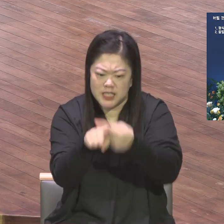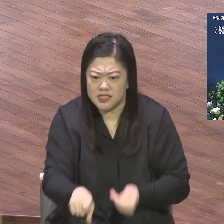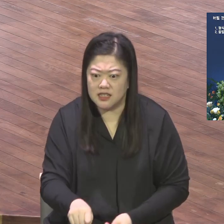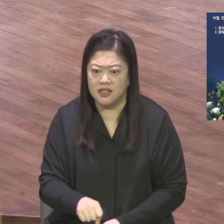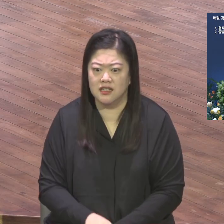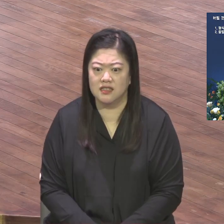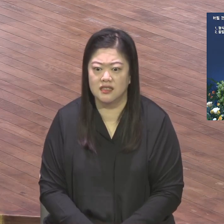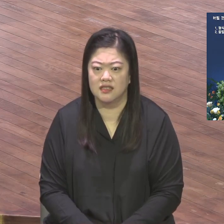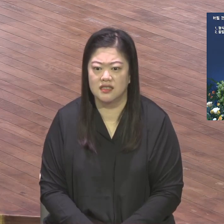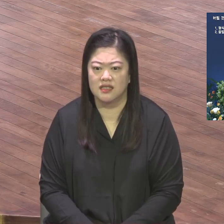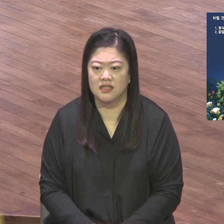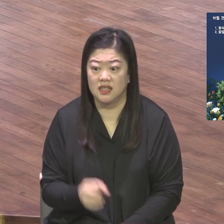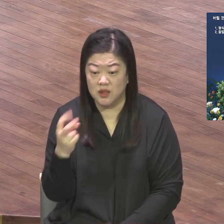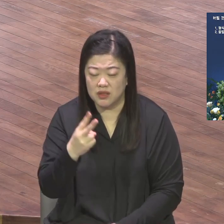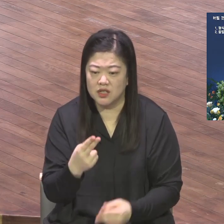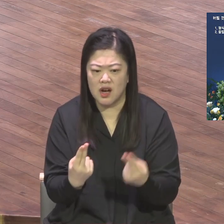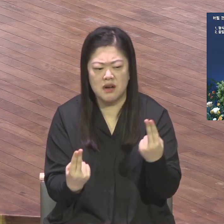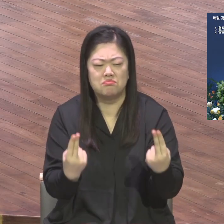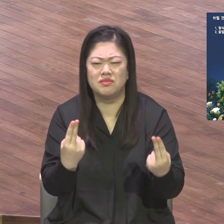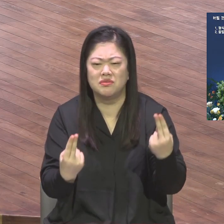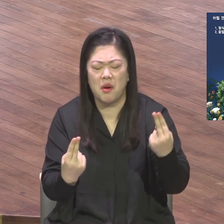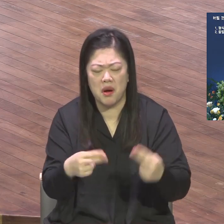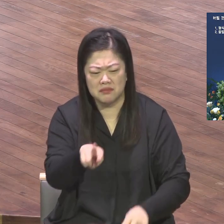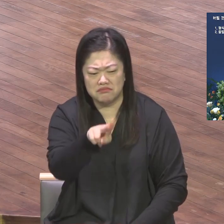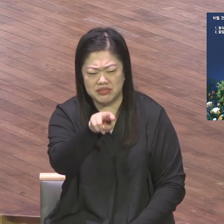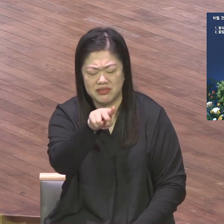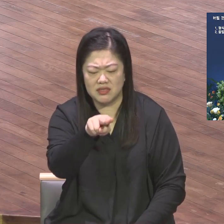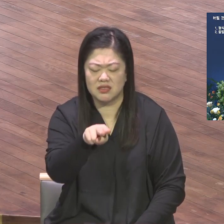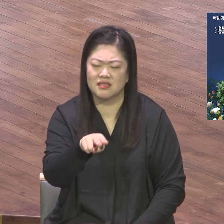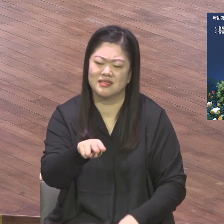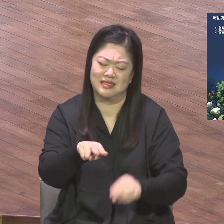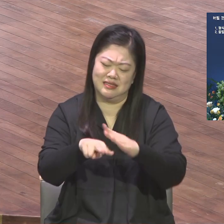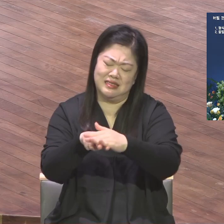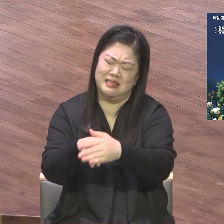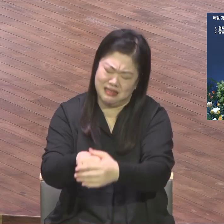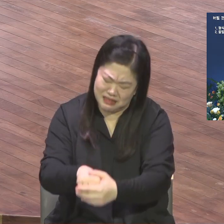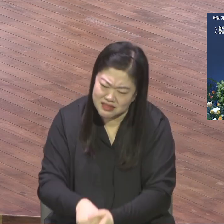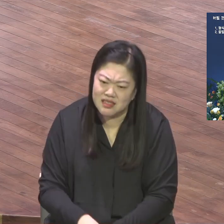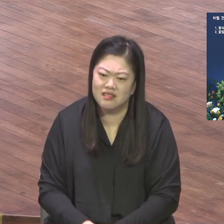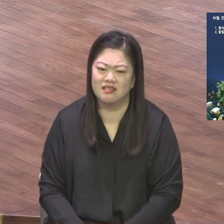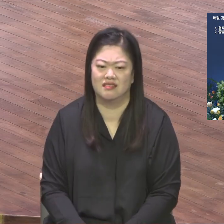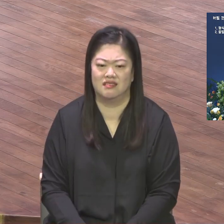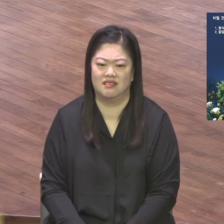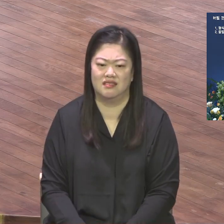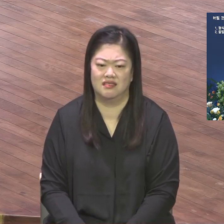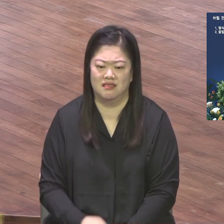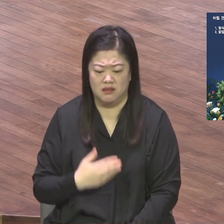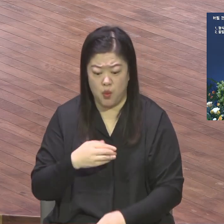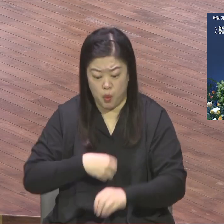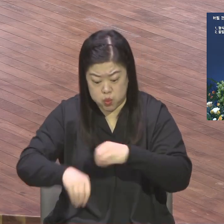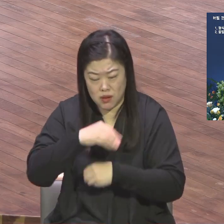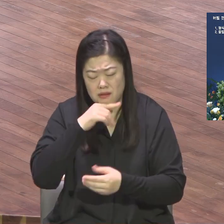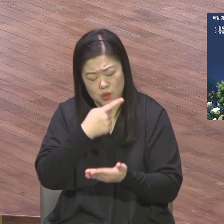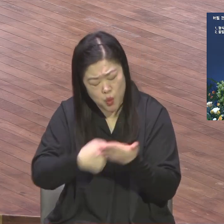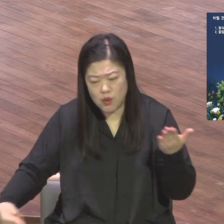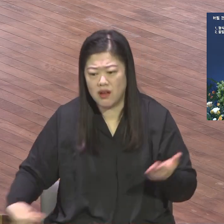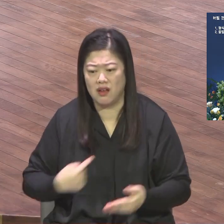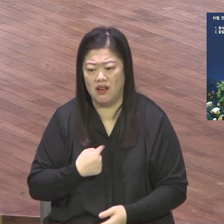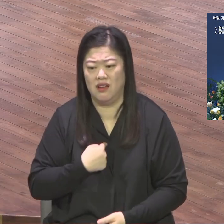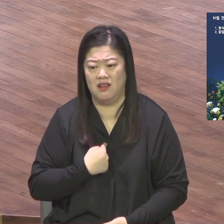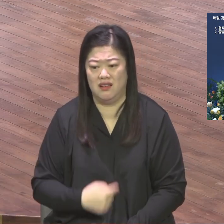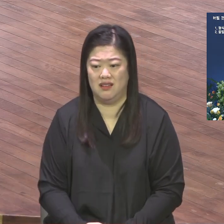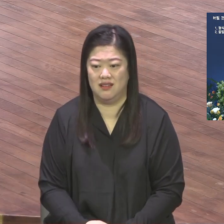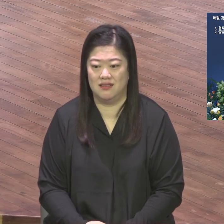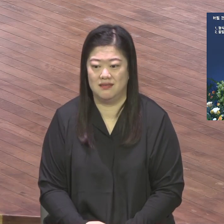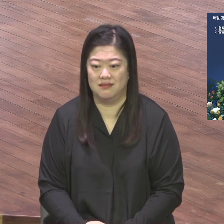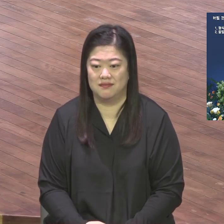사람들과 비교해가면서 그런 거 하지 마세요. 신앙 안 잘합니다. 여러분만 손해요. 하나님은 이 영교회